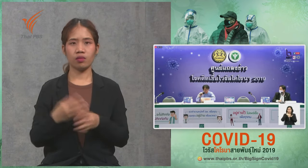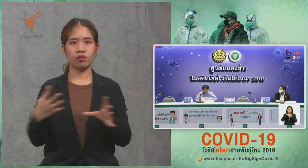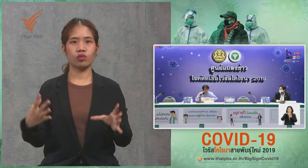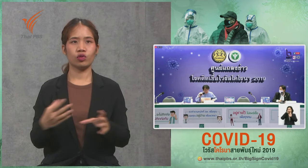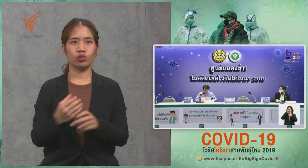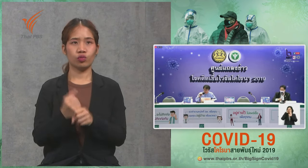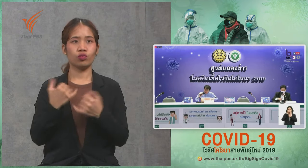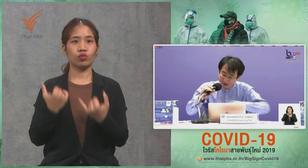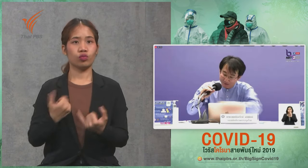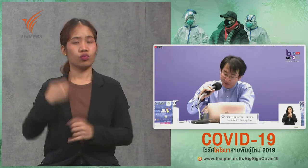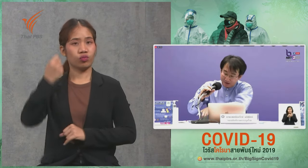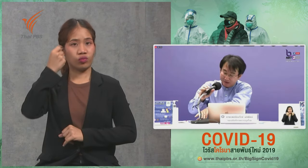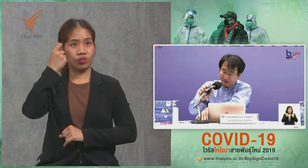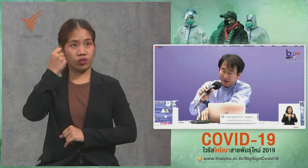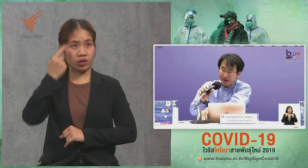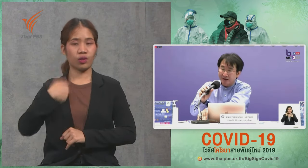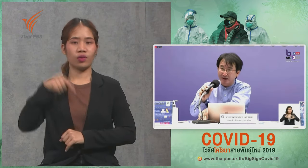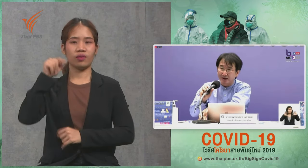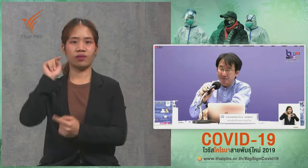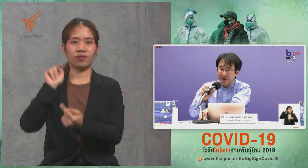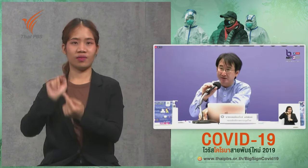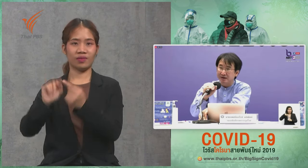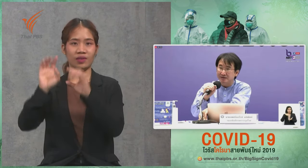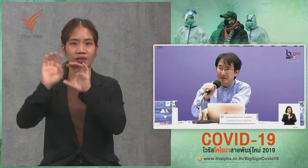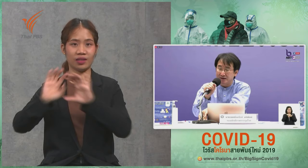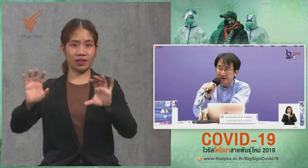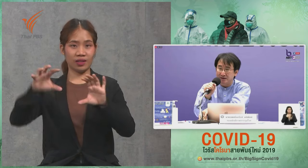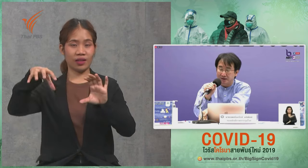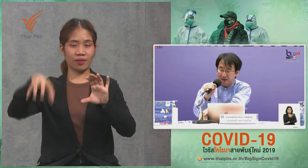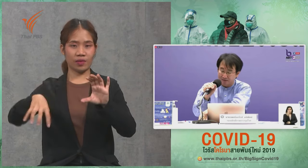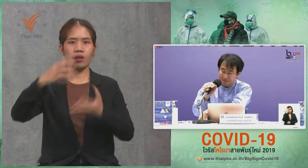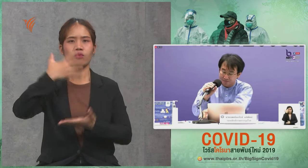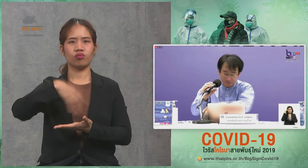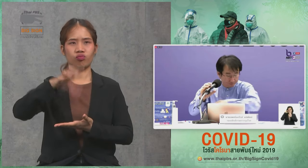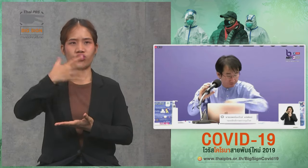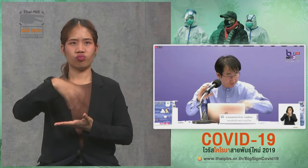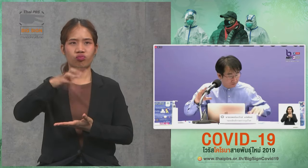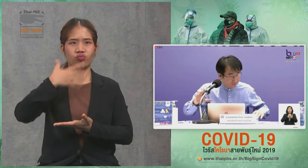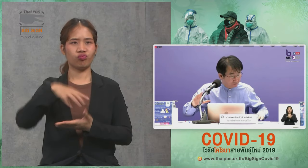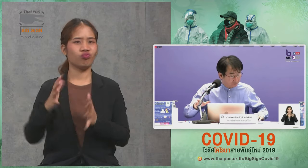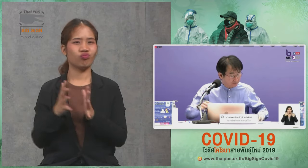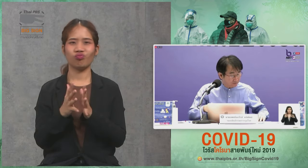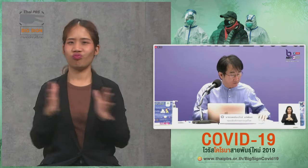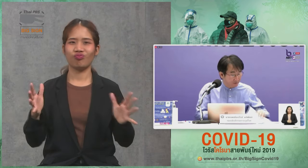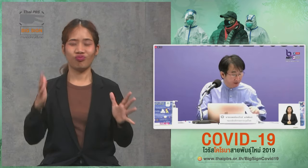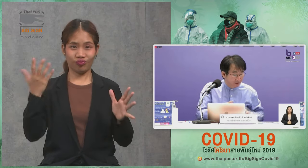าทางทำเนียบเนี่ยก็ได้รายงานไปค่อนข้างจะเยอะละนะครับ